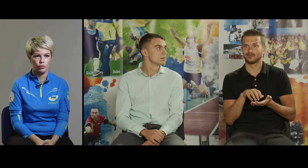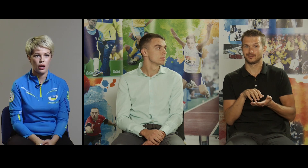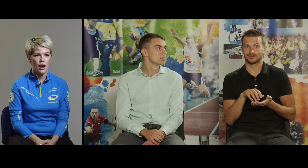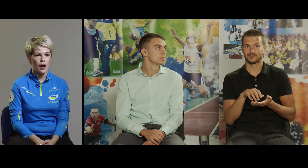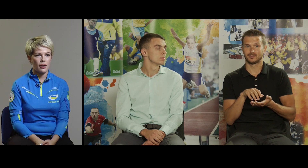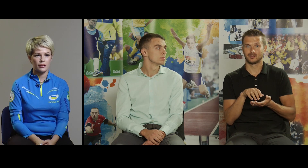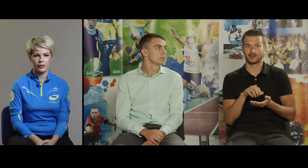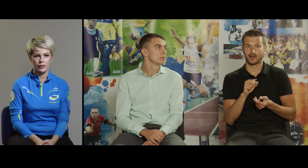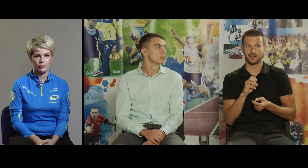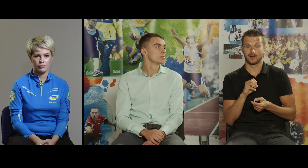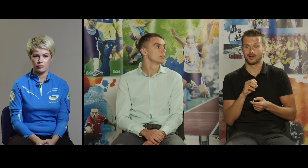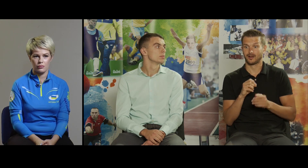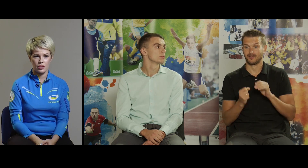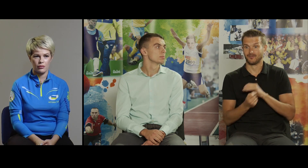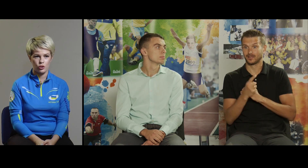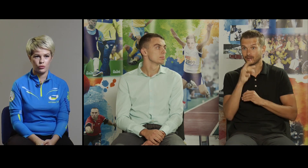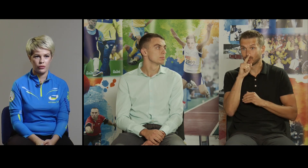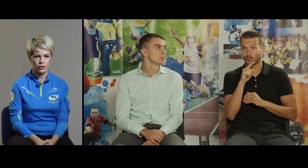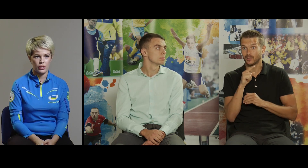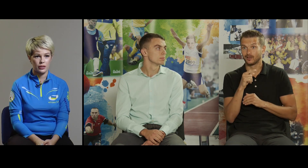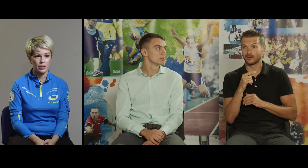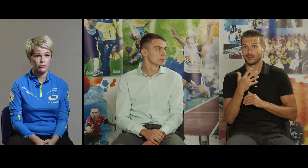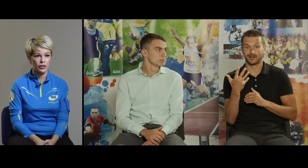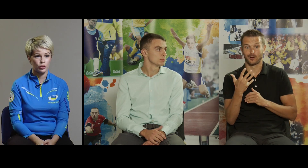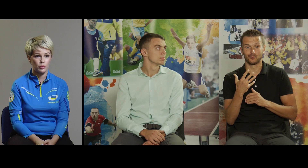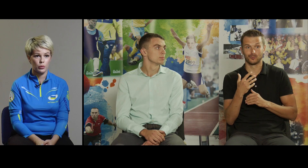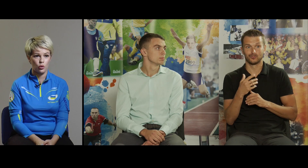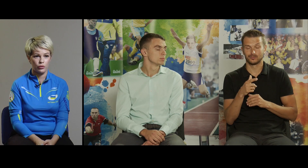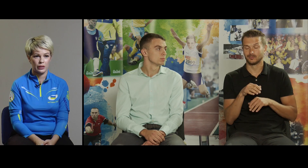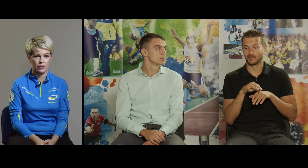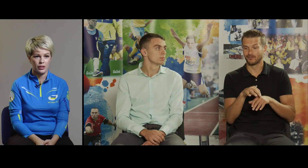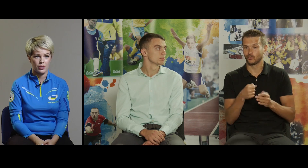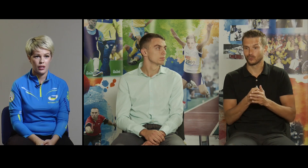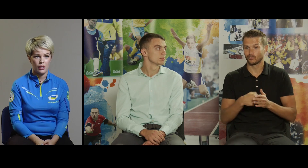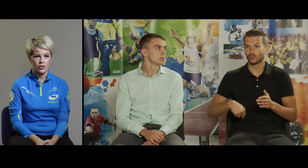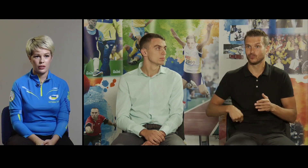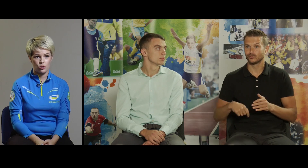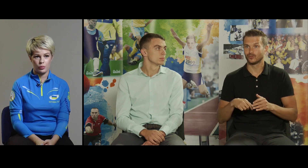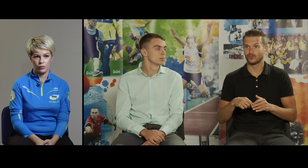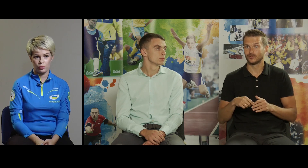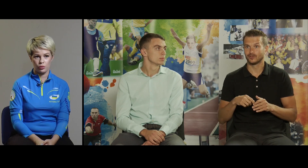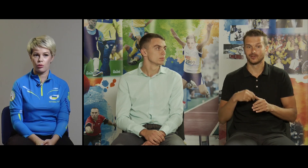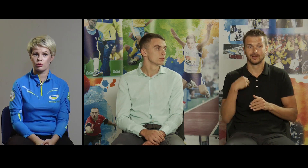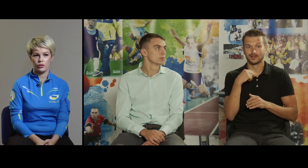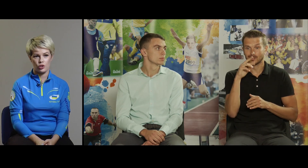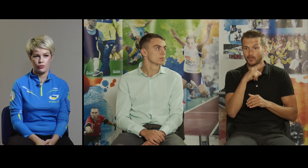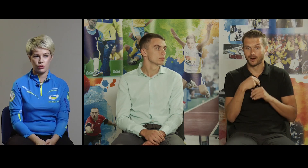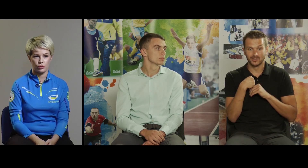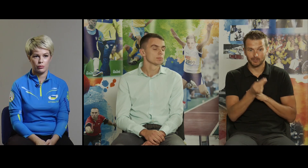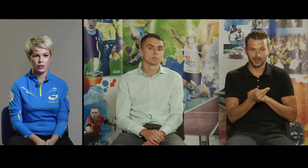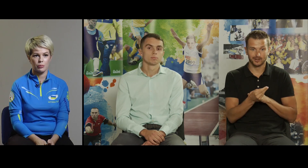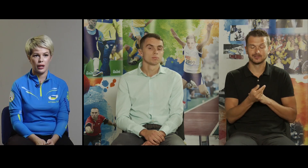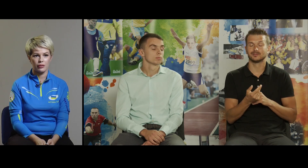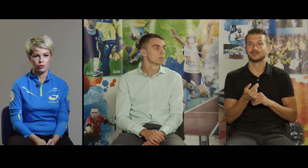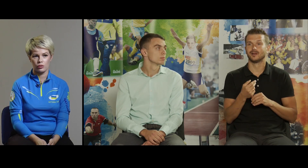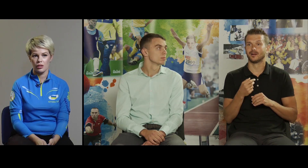оборонну зону. Але це важко вдавалося, але це виявилось помилковим для нас. Те, що привело до голу в наші